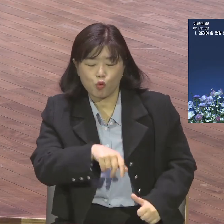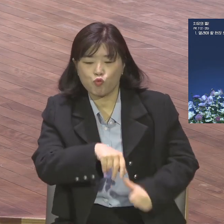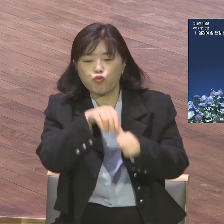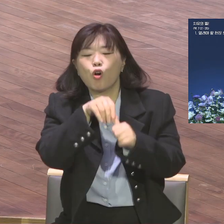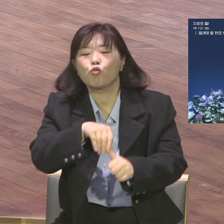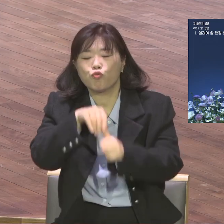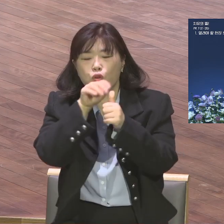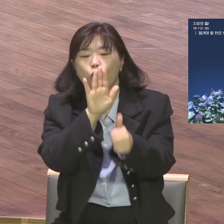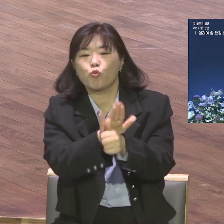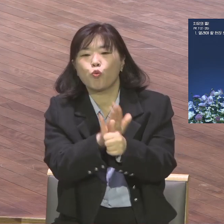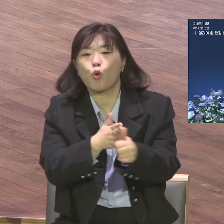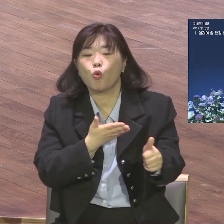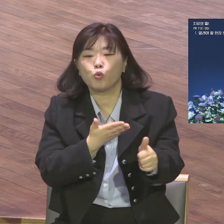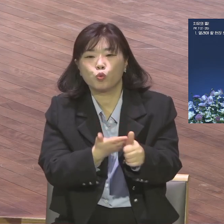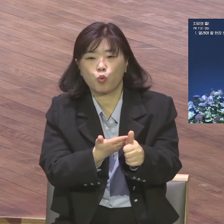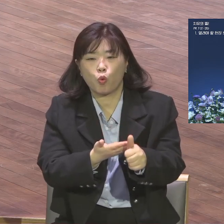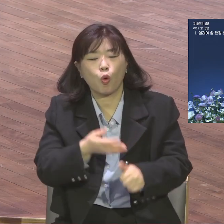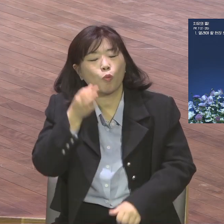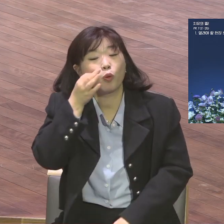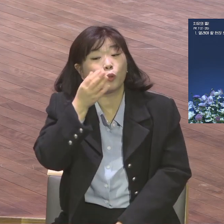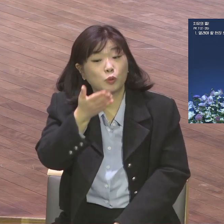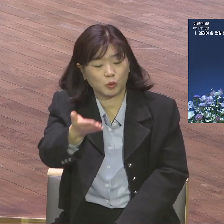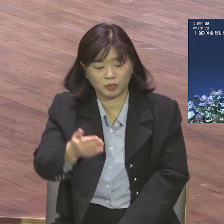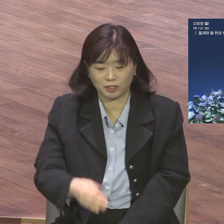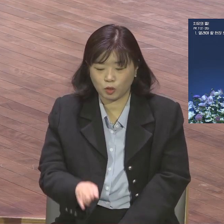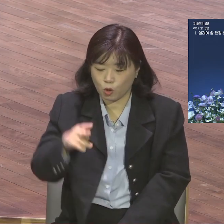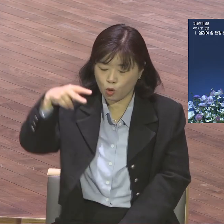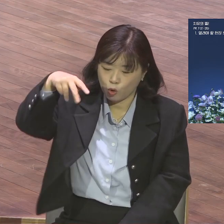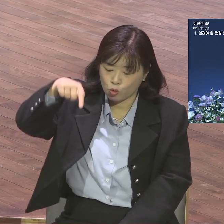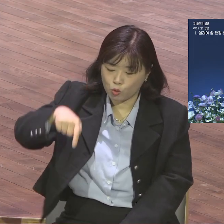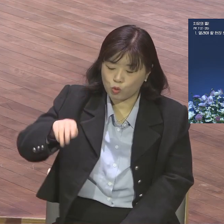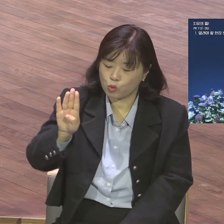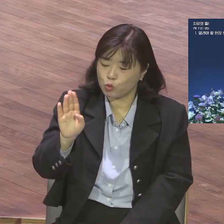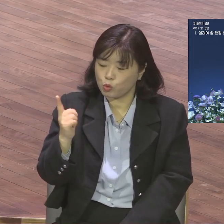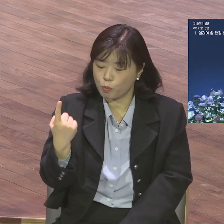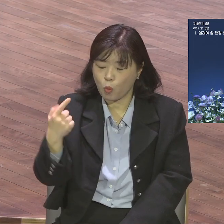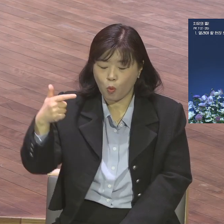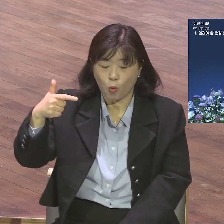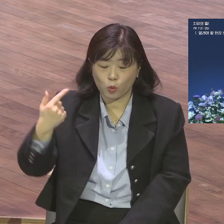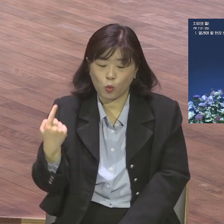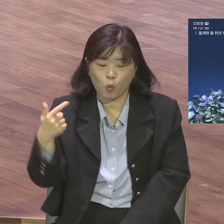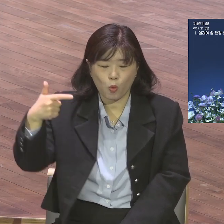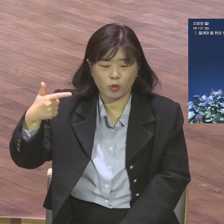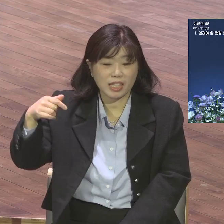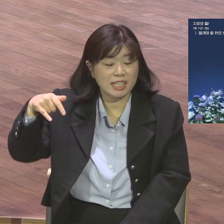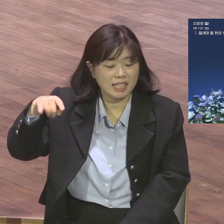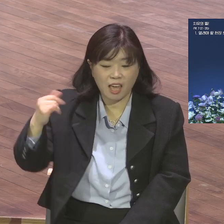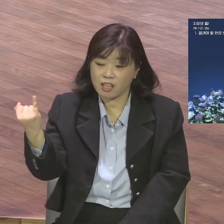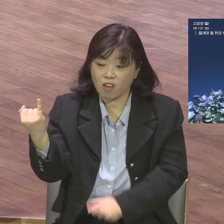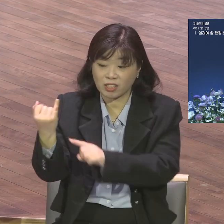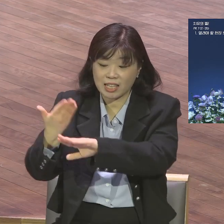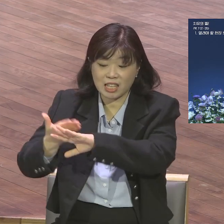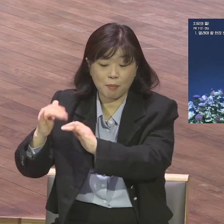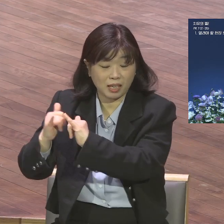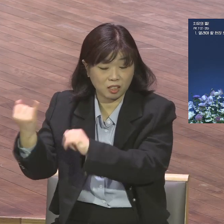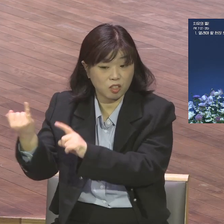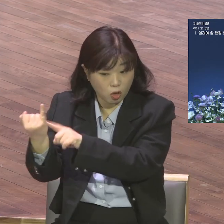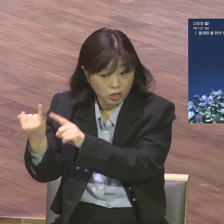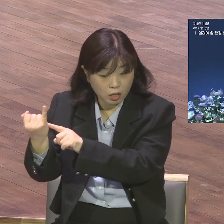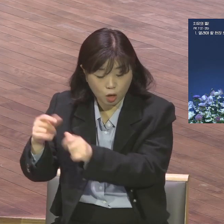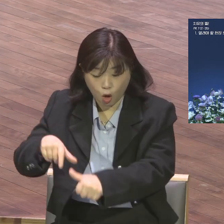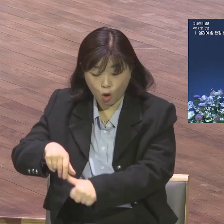것을 확실하게 이방인도 구원 받는다는 것을 재차 강조를 그렇게